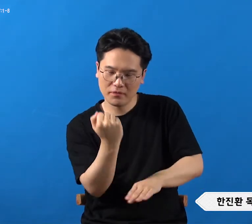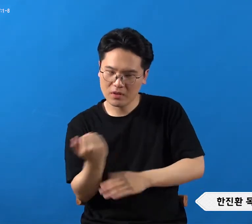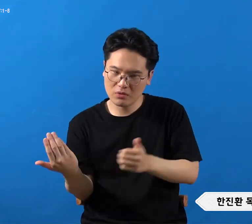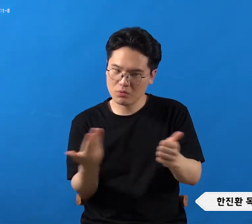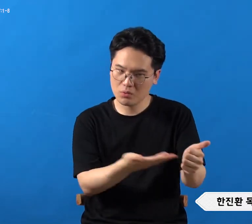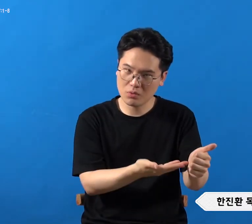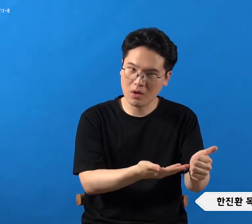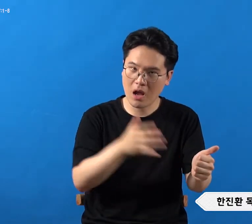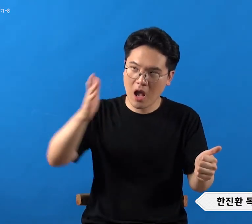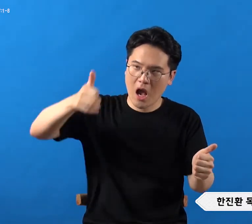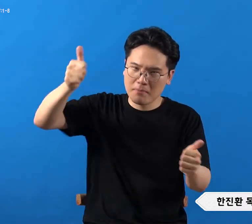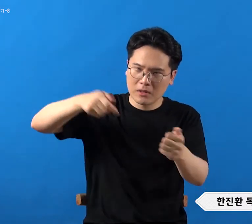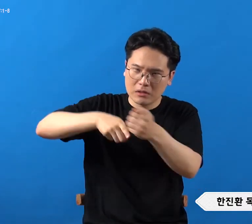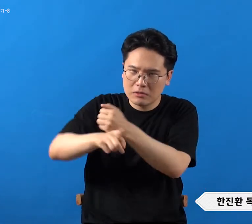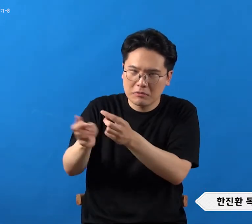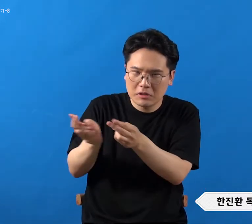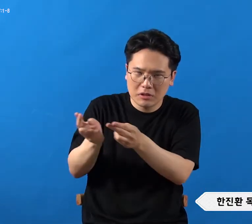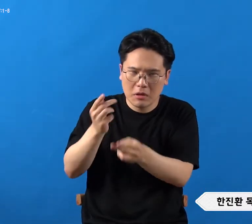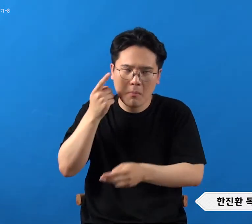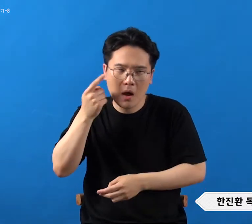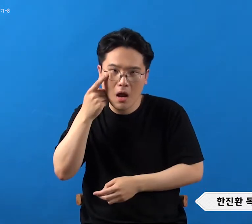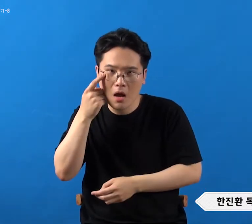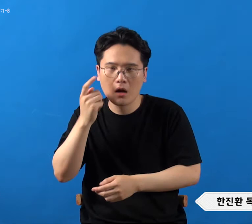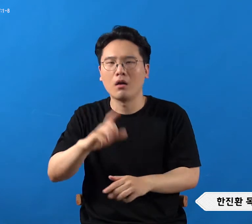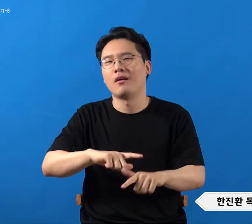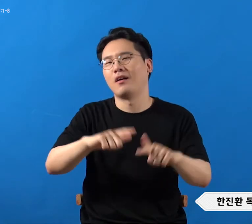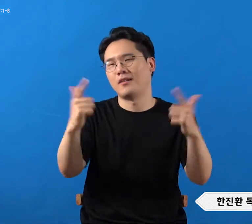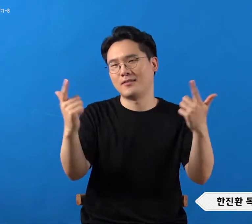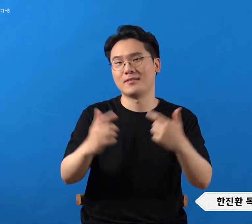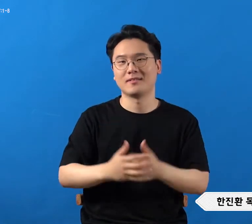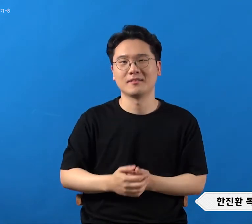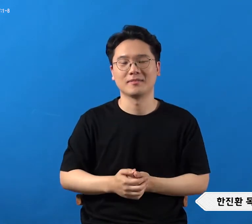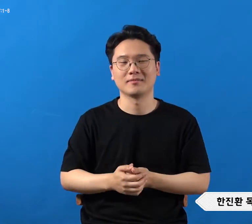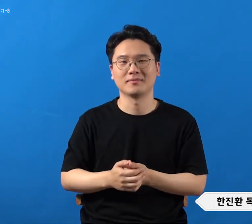알아보라, 그렇게 하기 위해서 주신 것이 아닙니다.